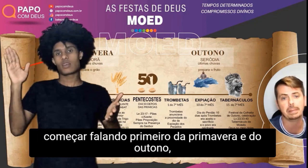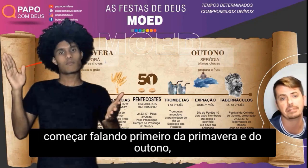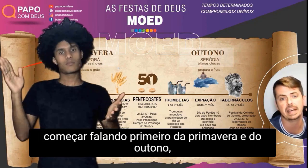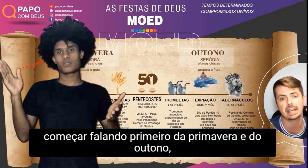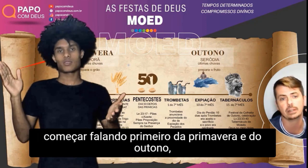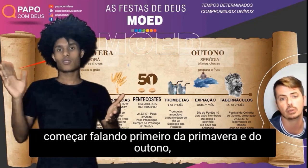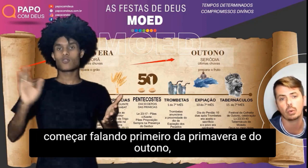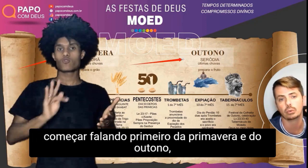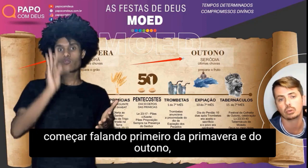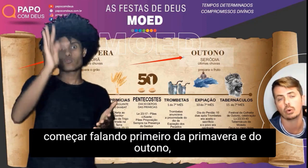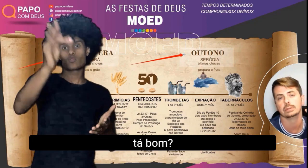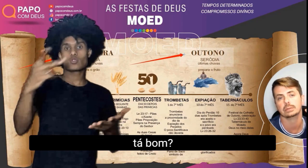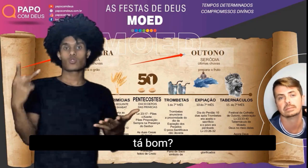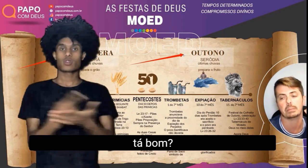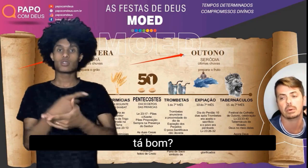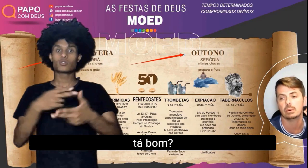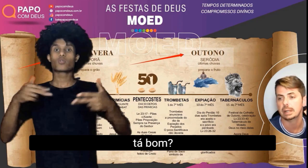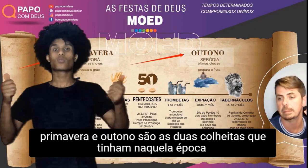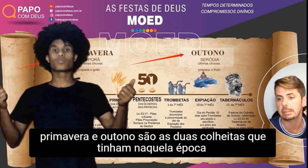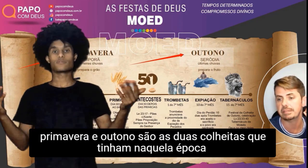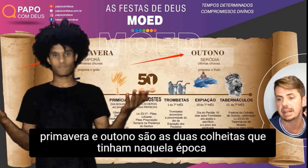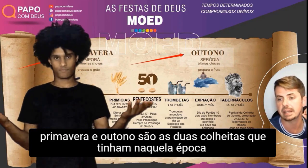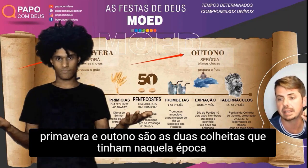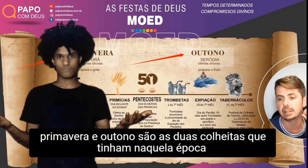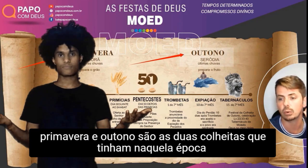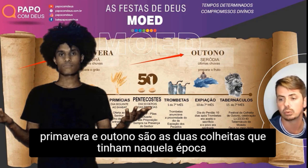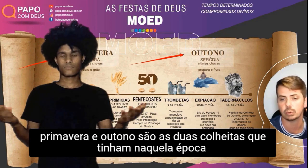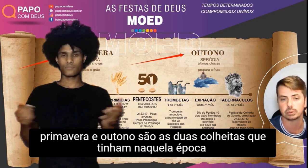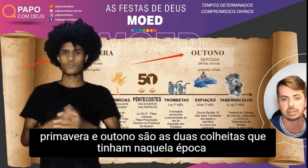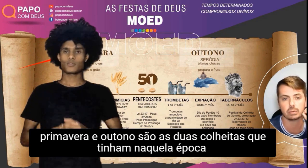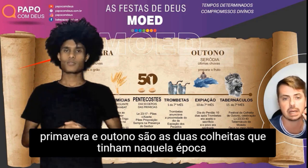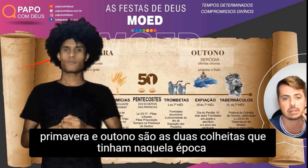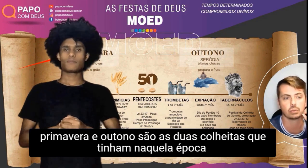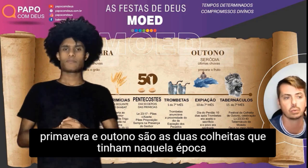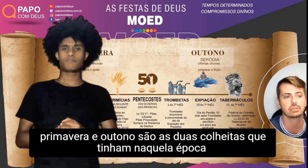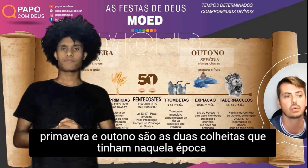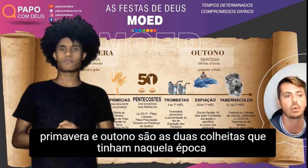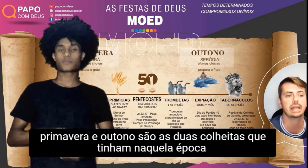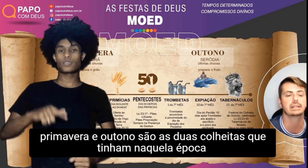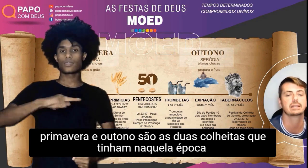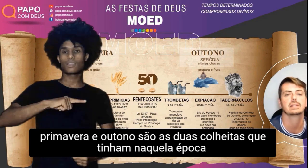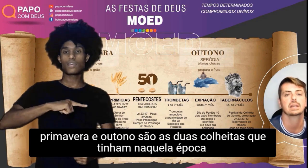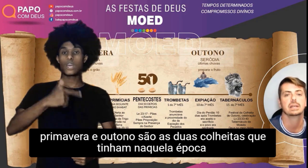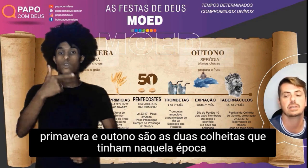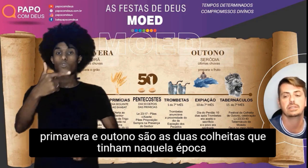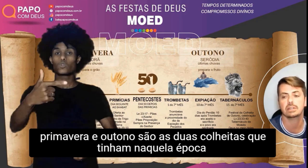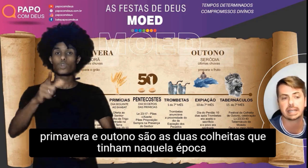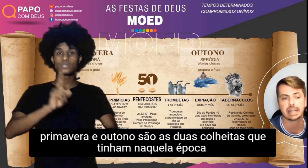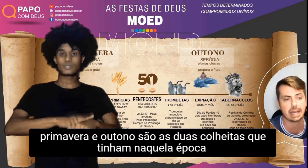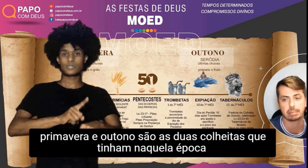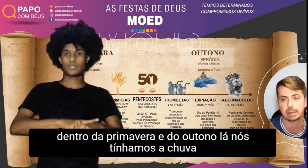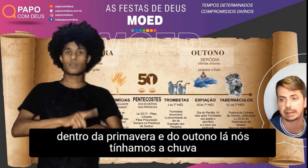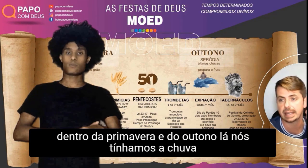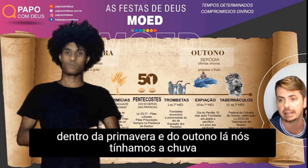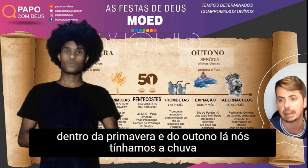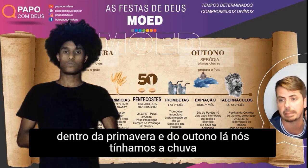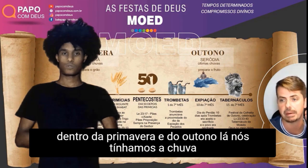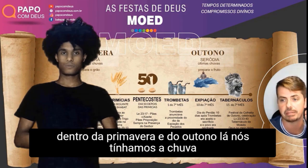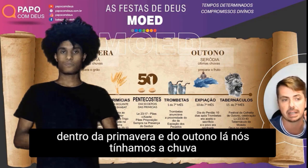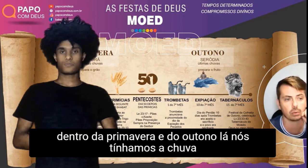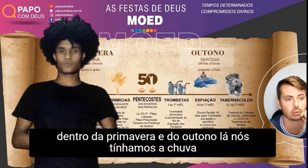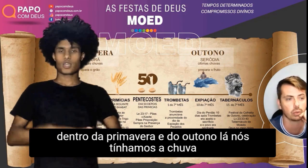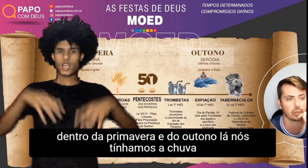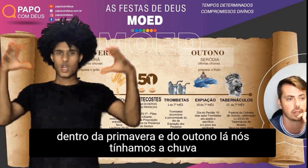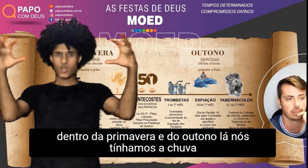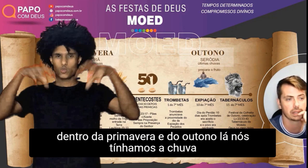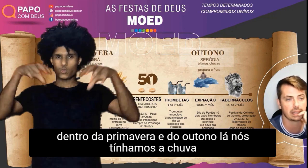da primavera e do outono, tá bom? Primavera e outono são as duas colheitas que tinham naquela época. Dentro da